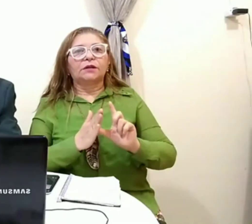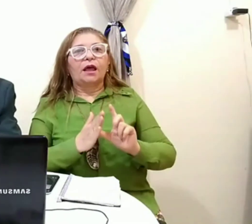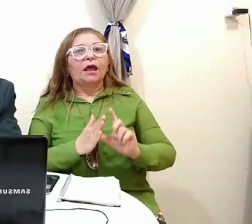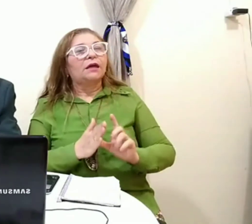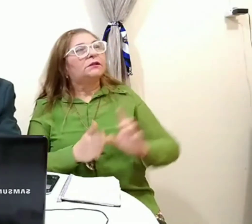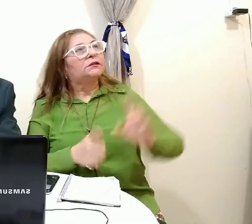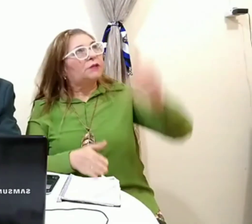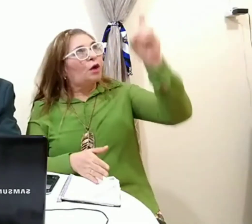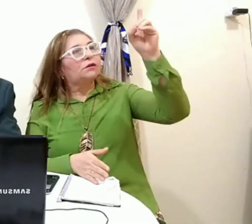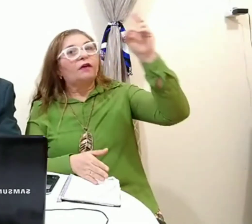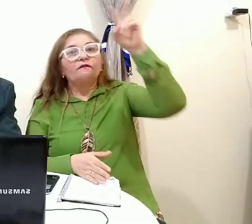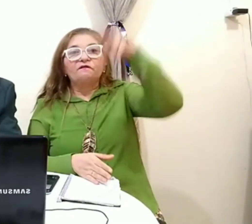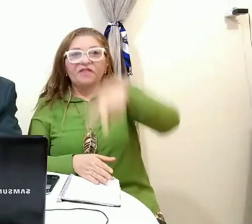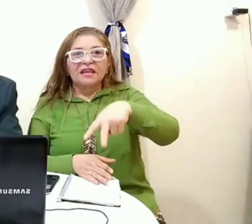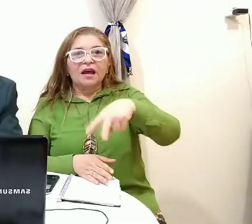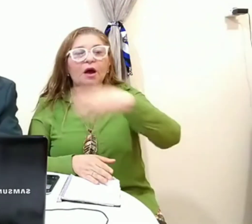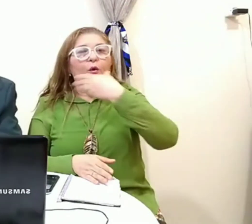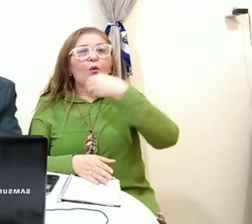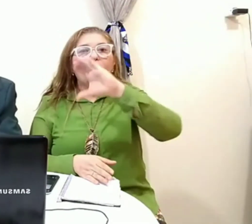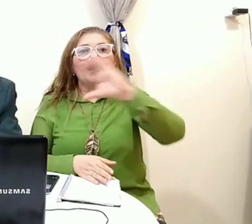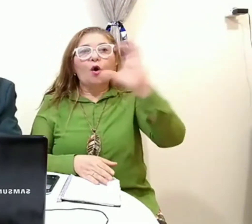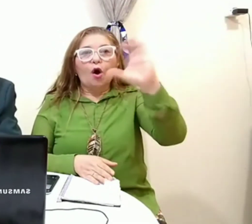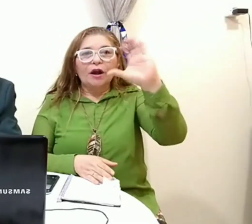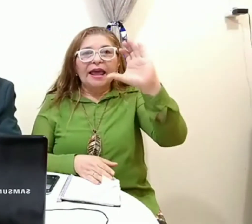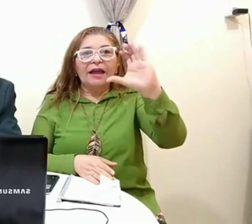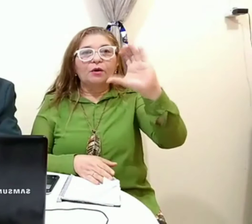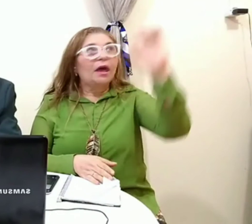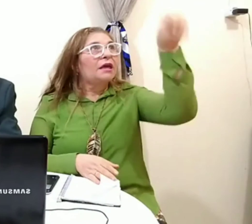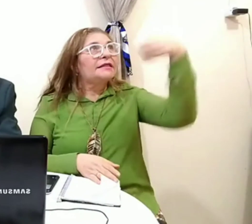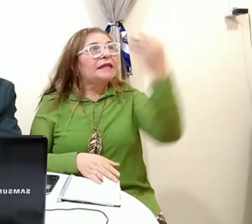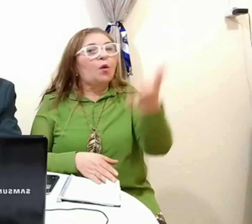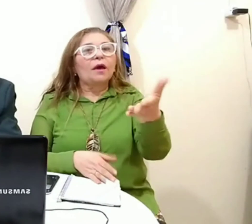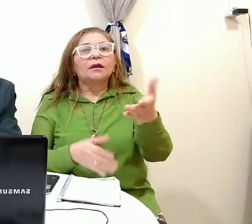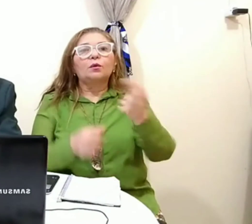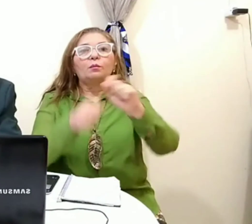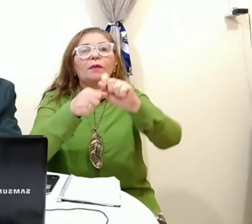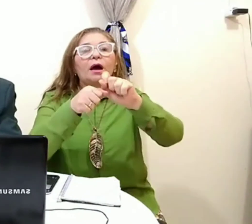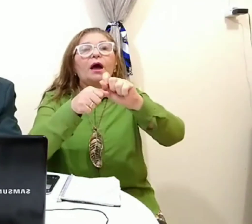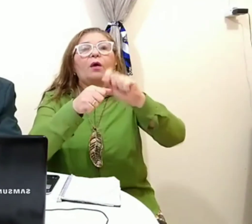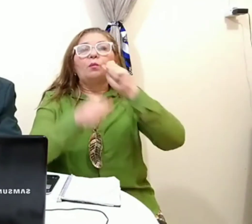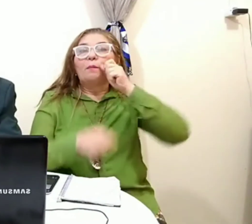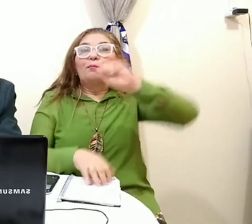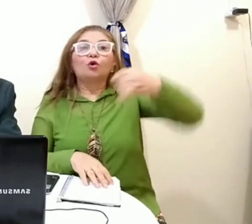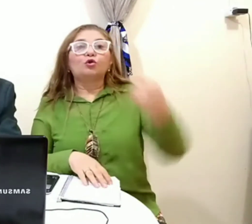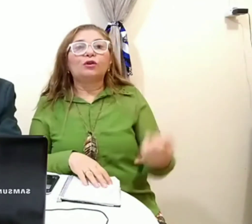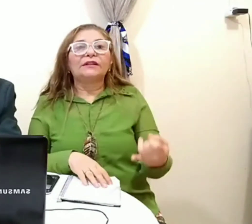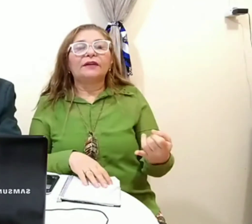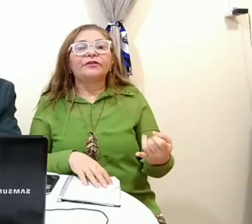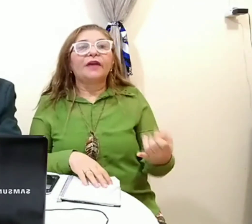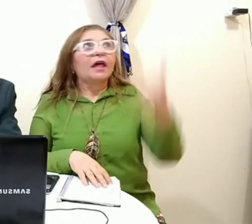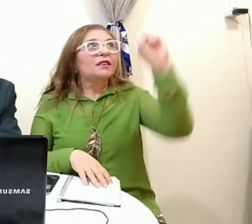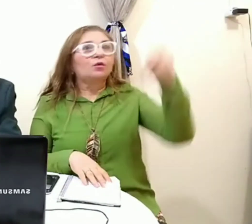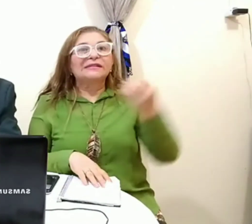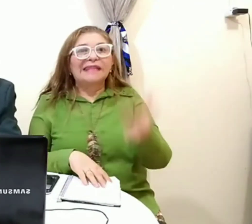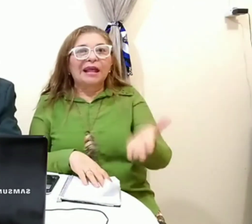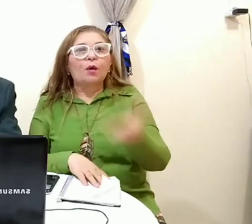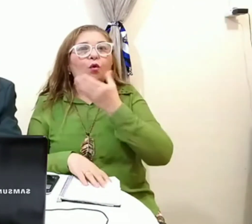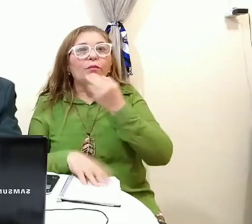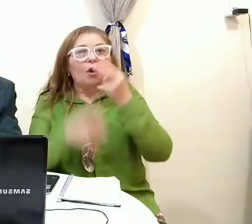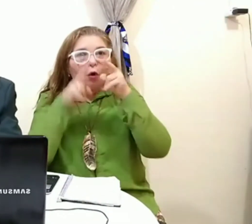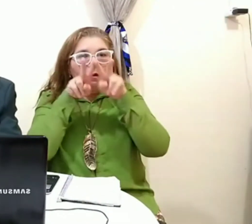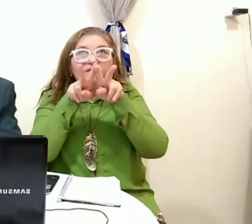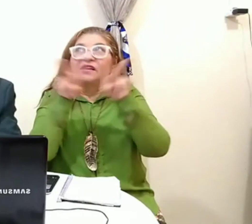orações de Cornélio e deu a ele uma grande oportunidade. Deus deu a ele uma visão. E nesta